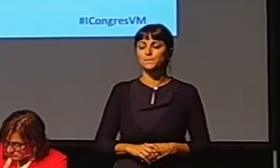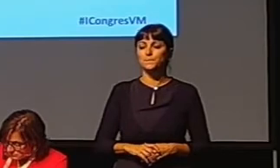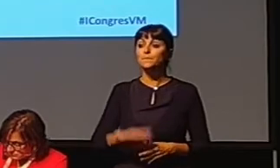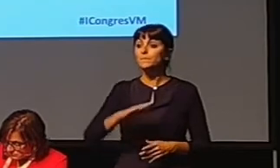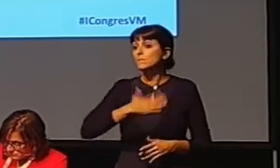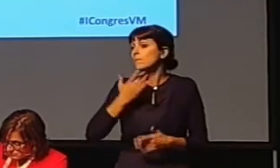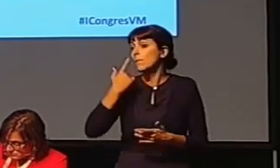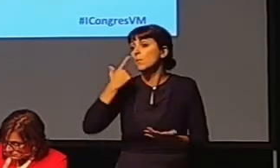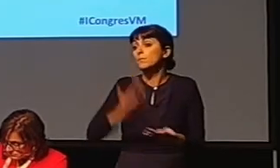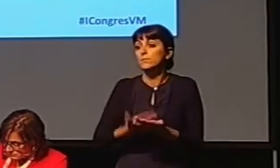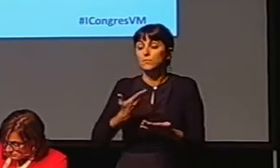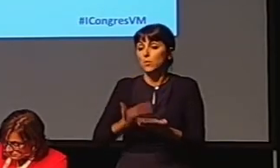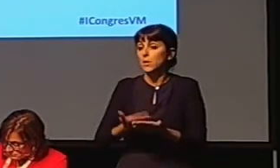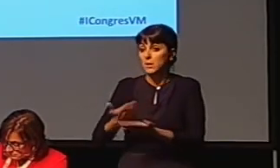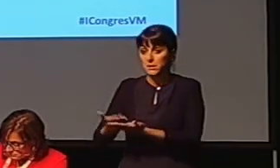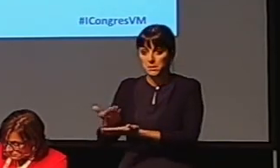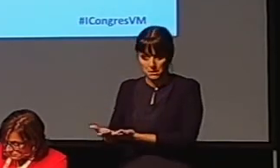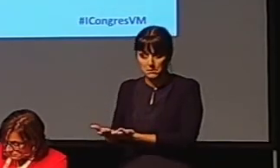les mostres